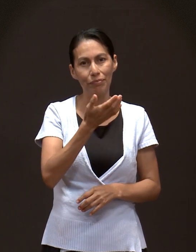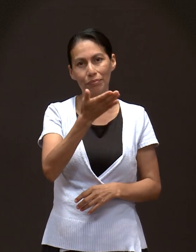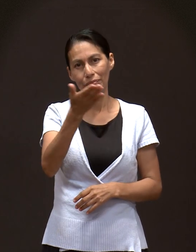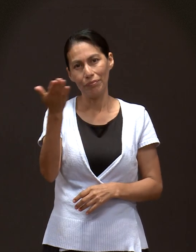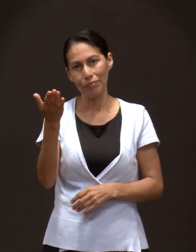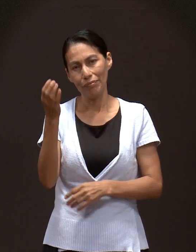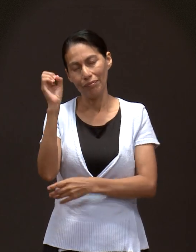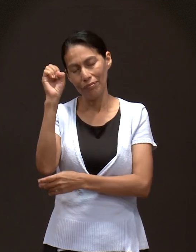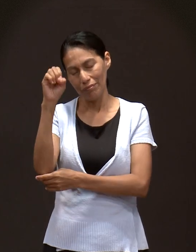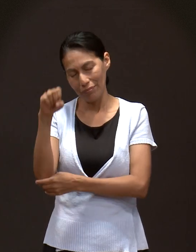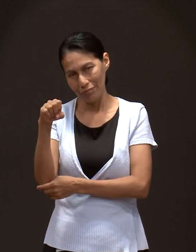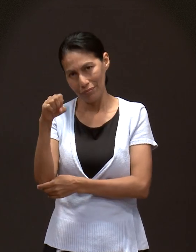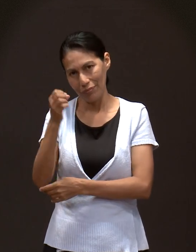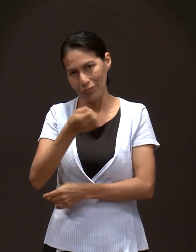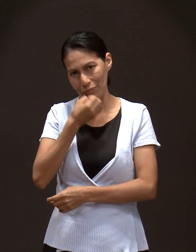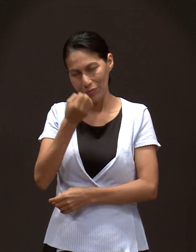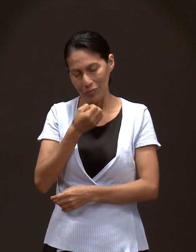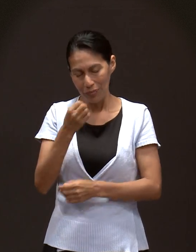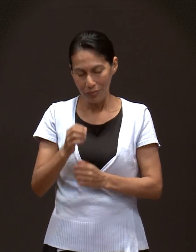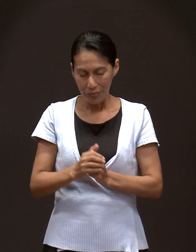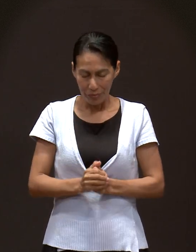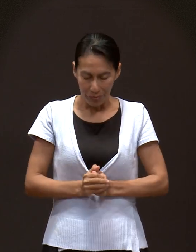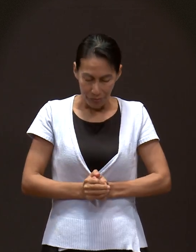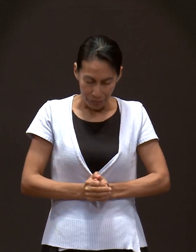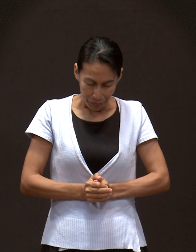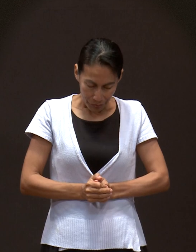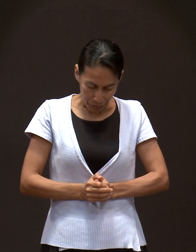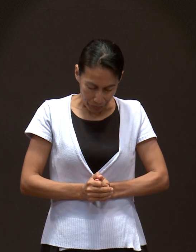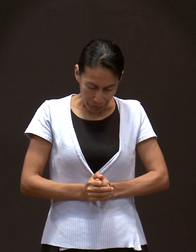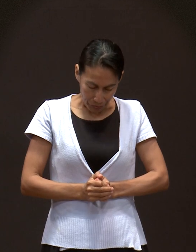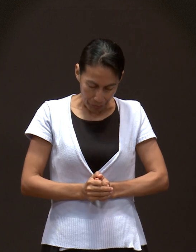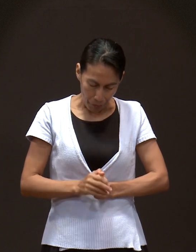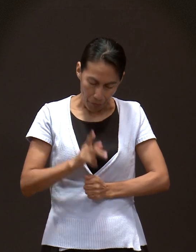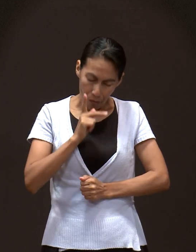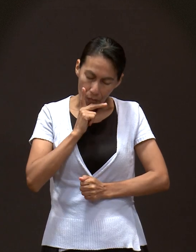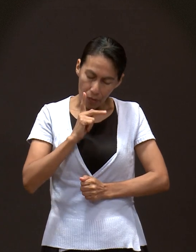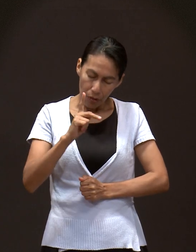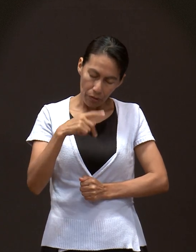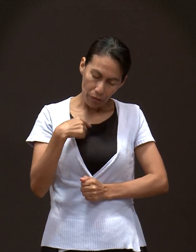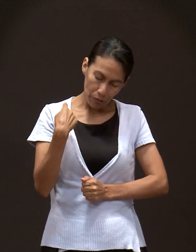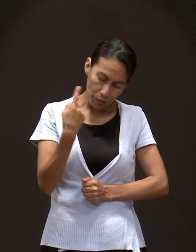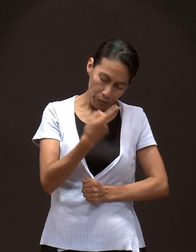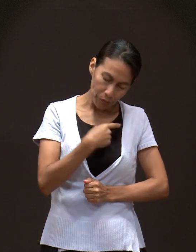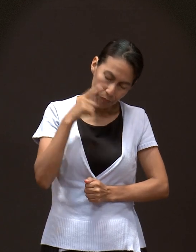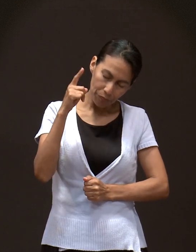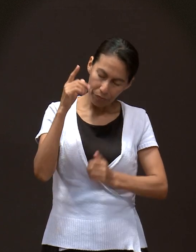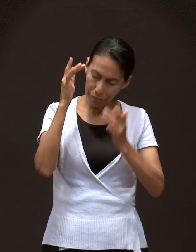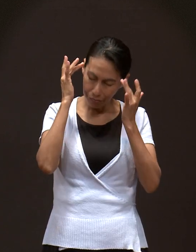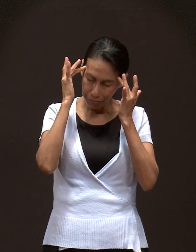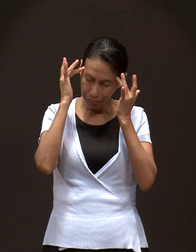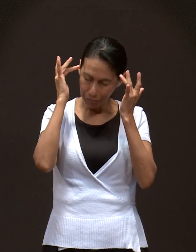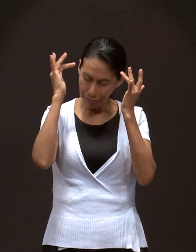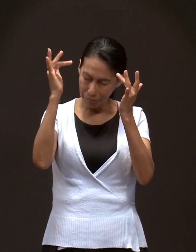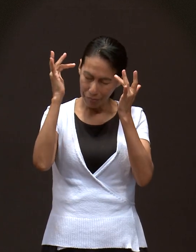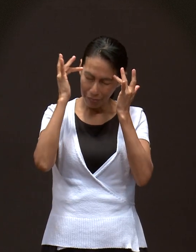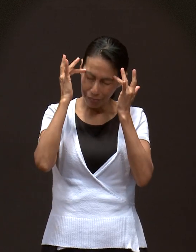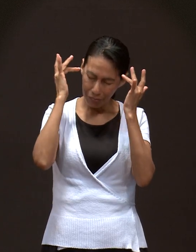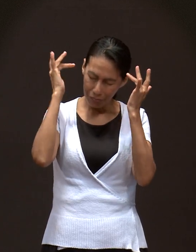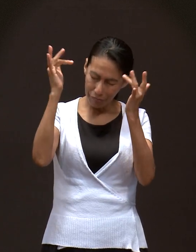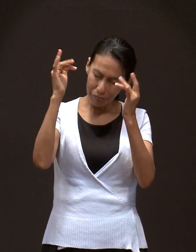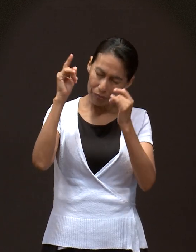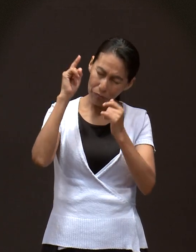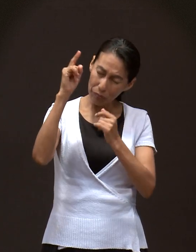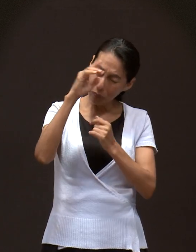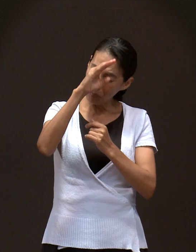Y voy a pedirles a todos ustedes que inclinemos el rostro para orar. Oremos. Padre nuestro que estás en el cielo,